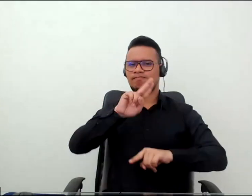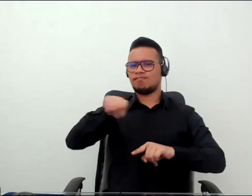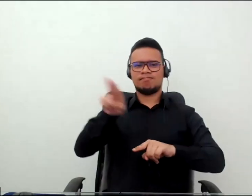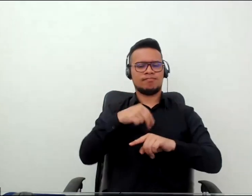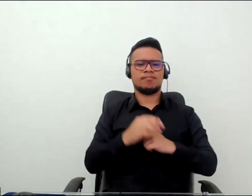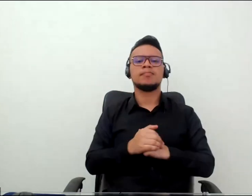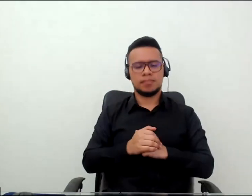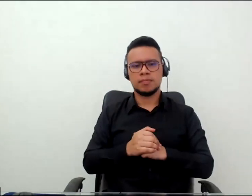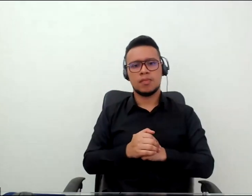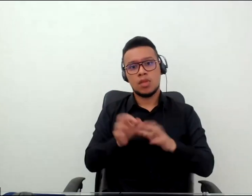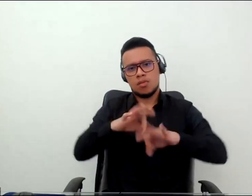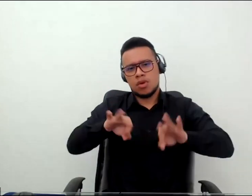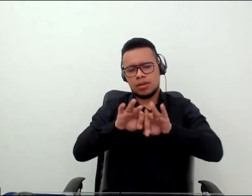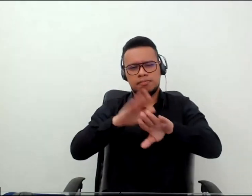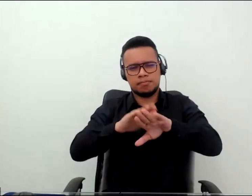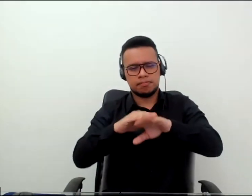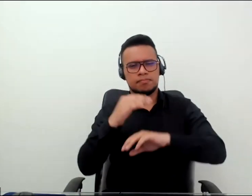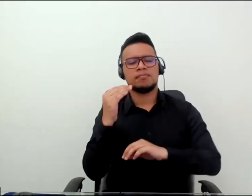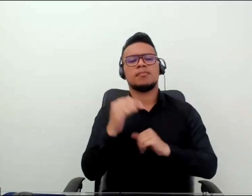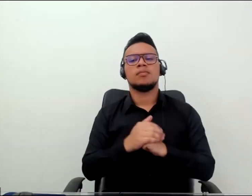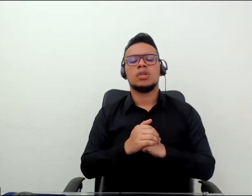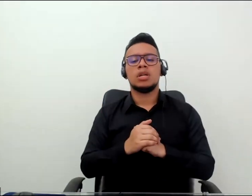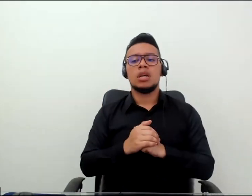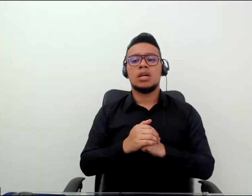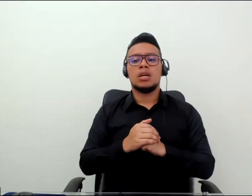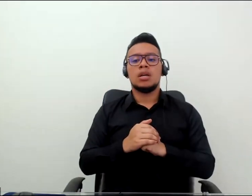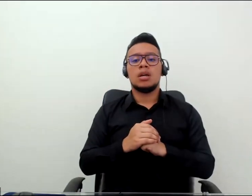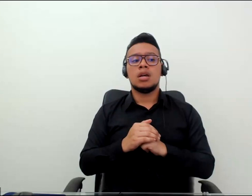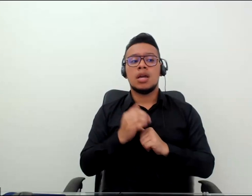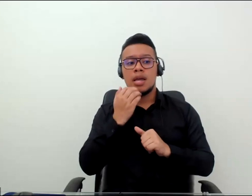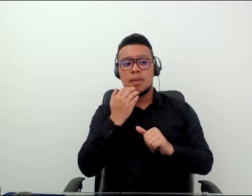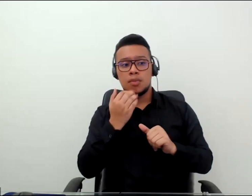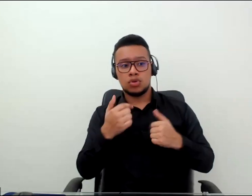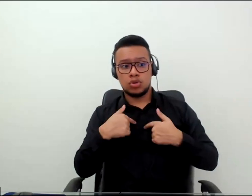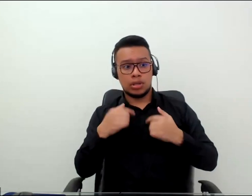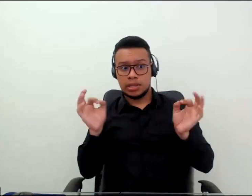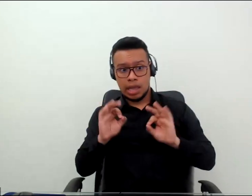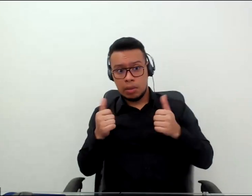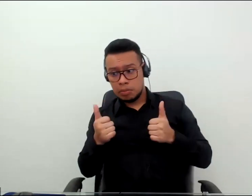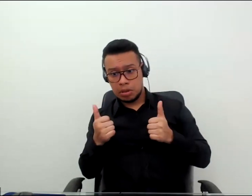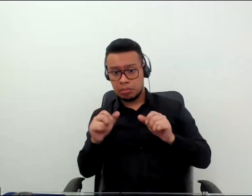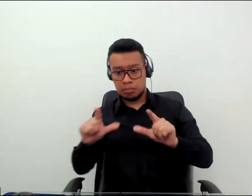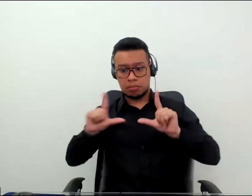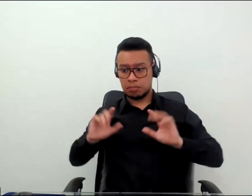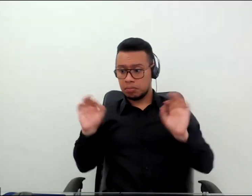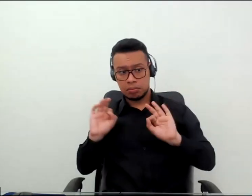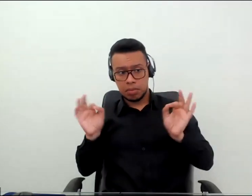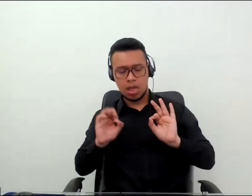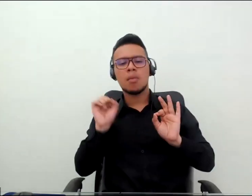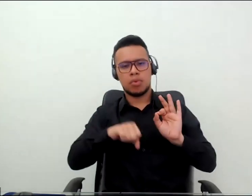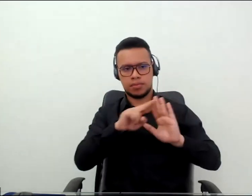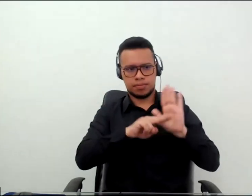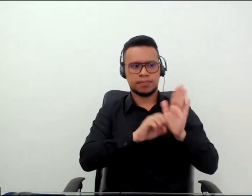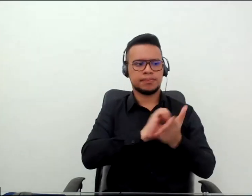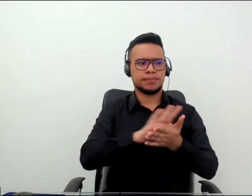es una restricción para que sea para que no sea incluido dentro de la política de gratuidad bueno dos preguntas